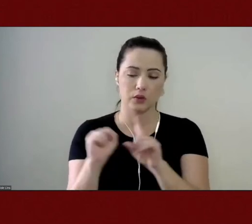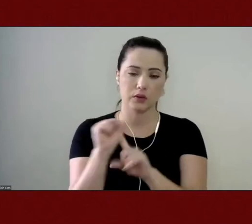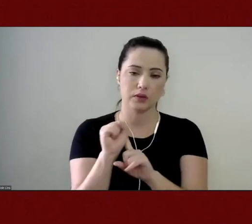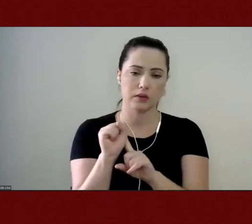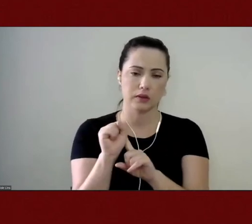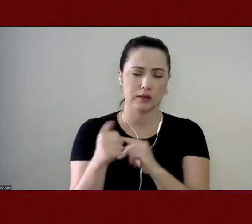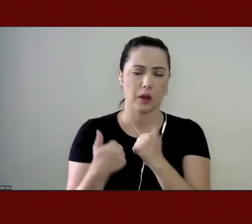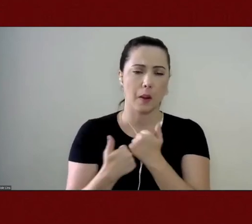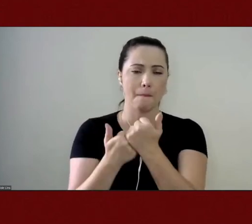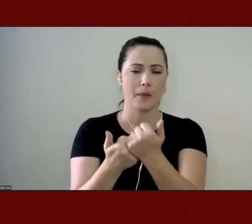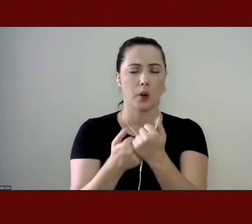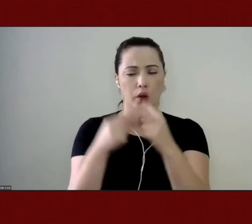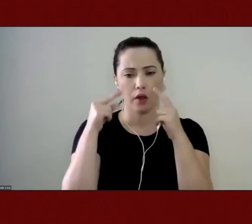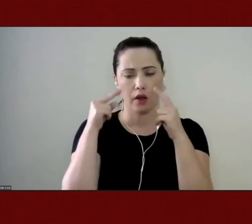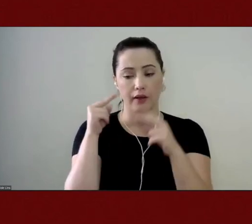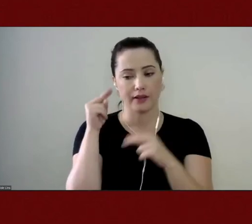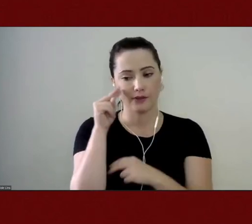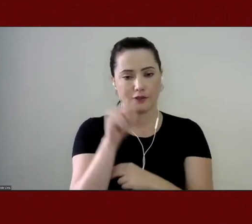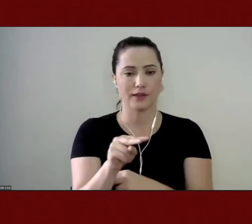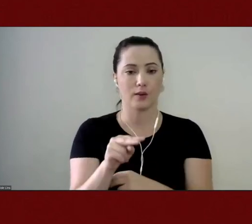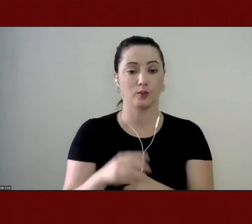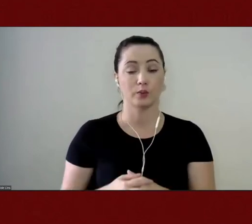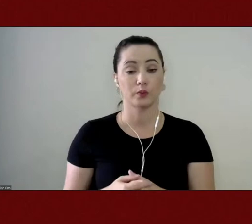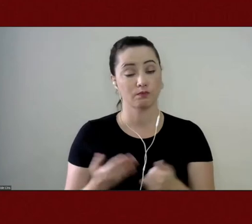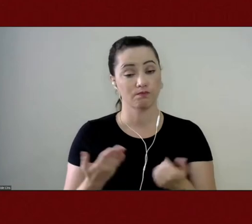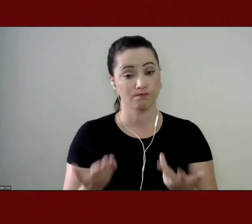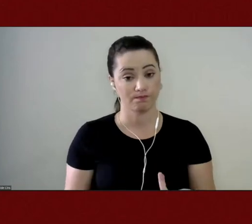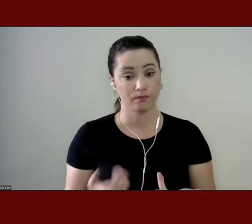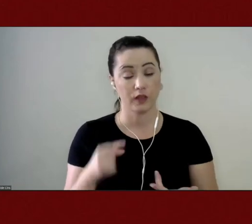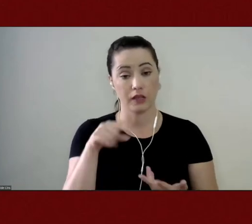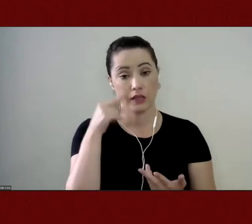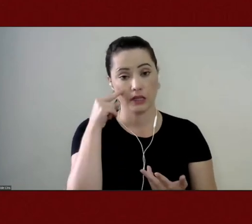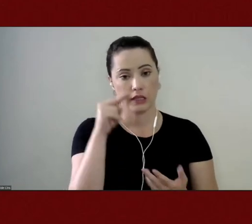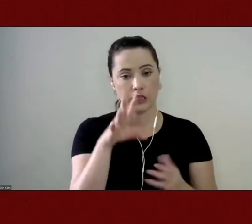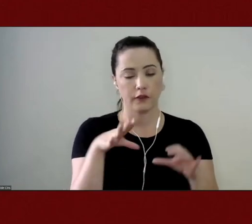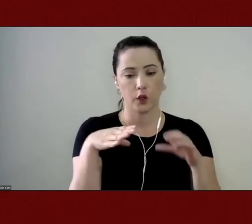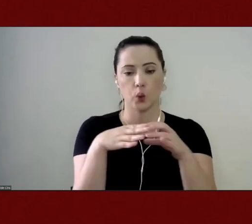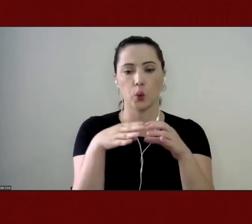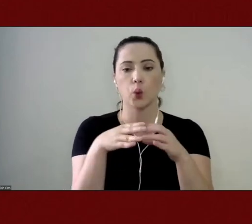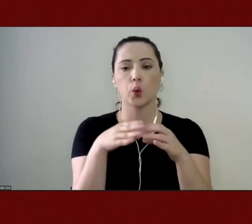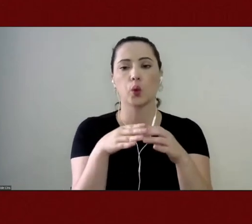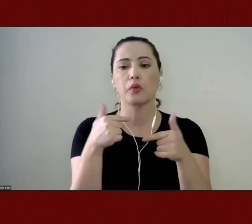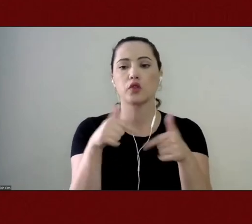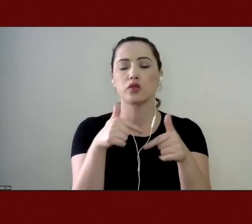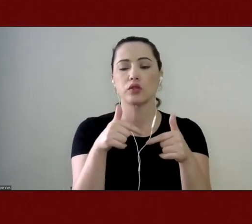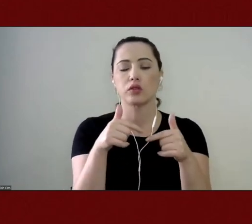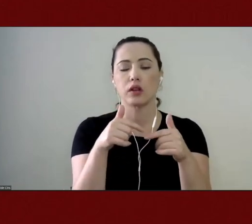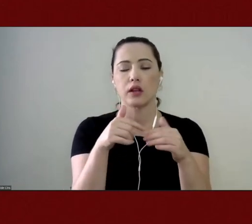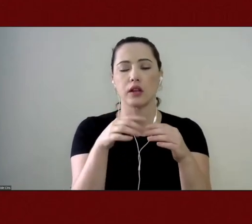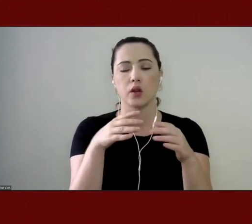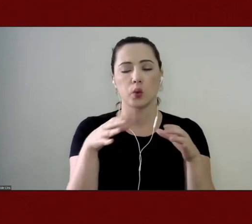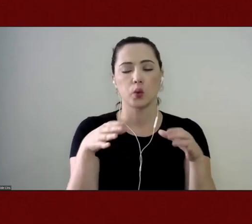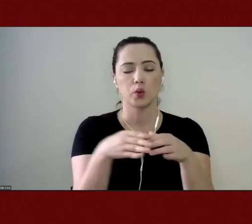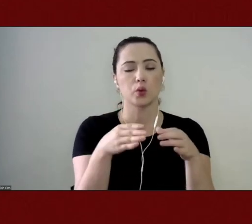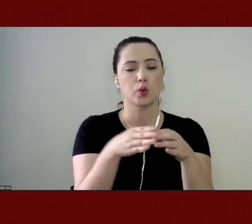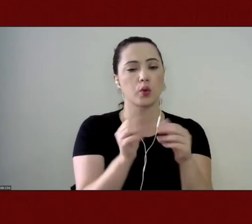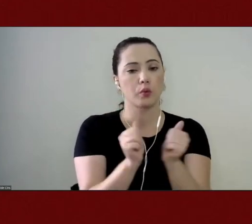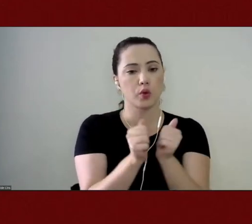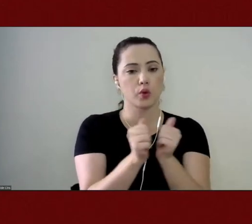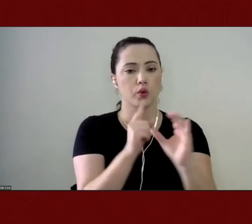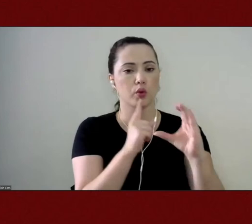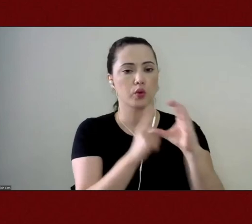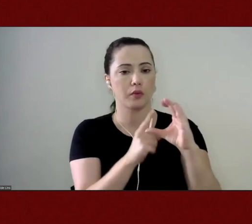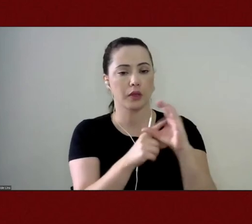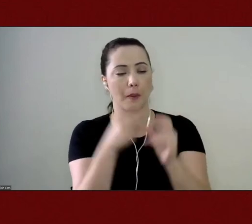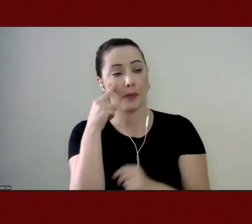corroborar essa visão catastrófica. Nas fileiras comunistas, pergunta-se, então, se a chegada ao poder de Getúlio